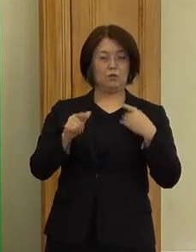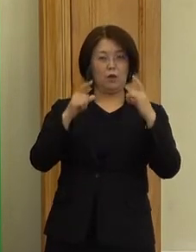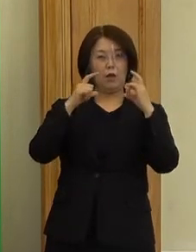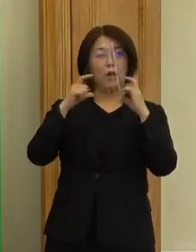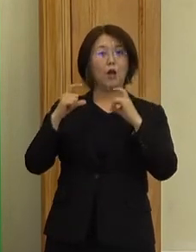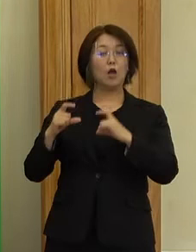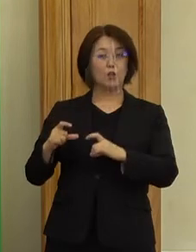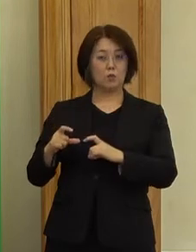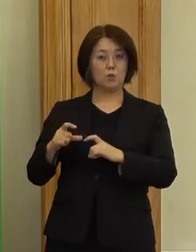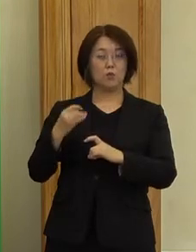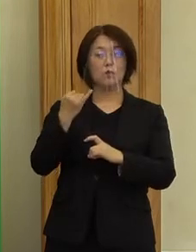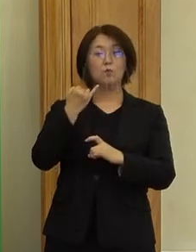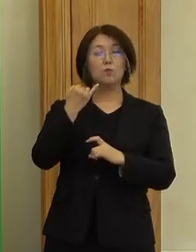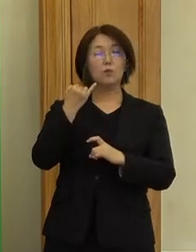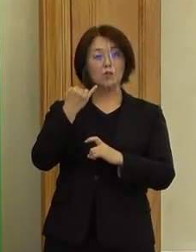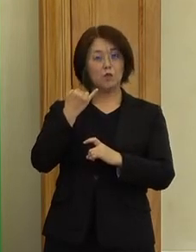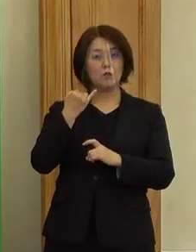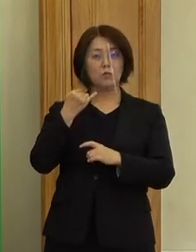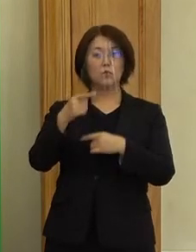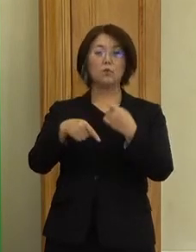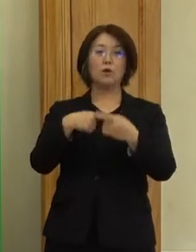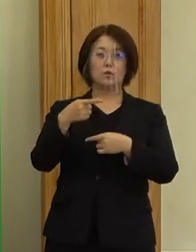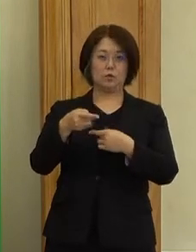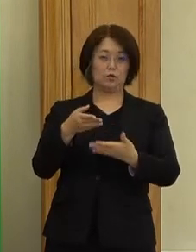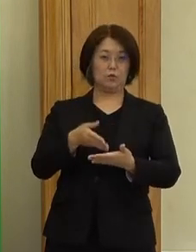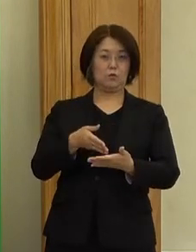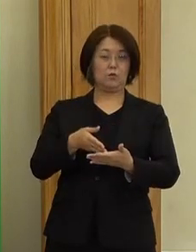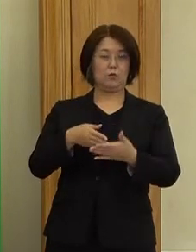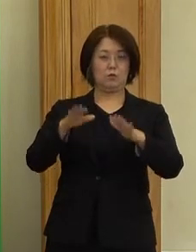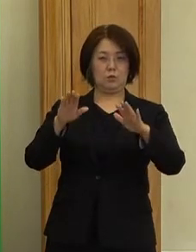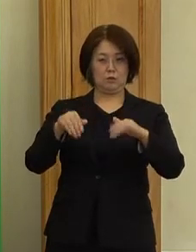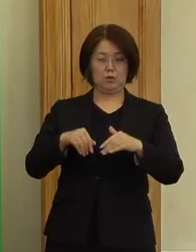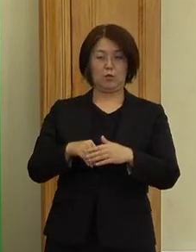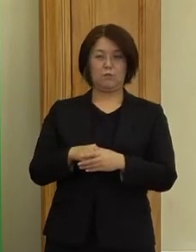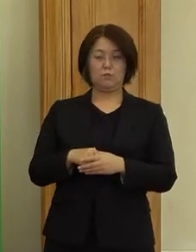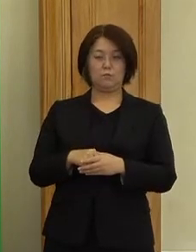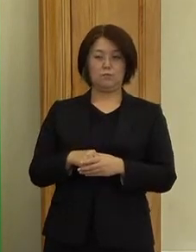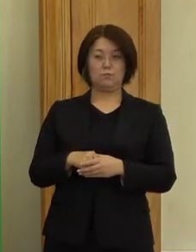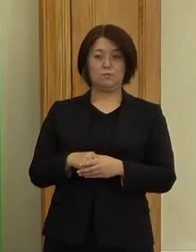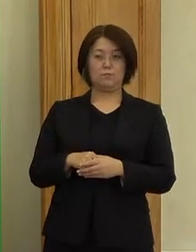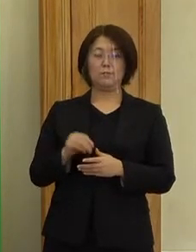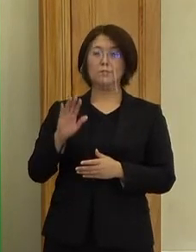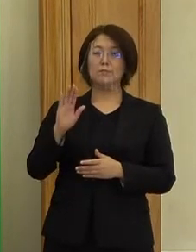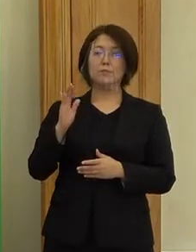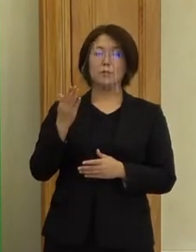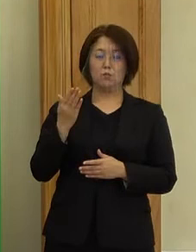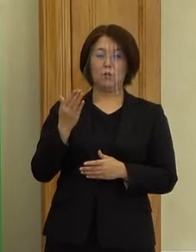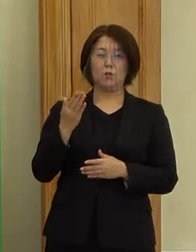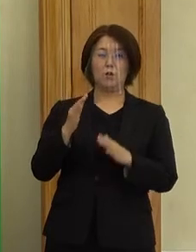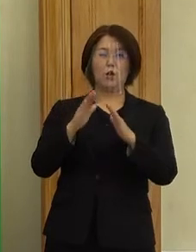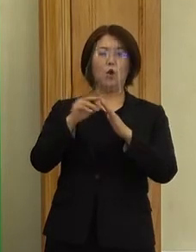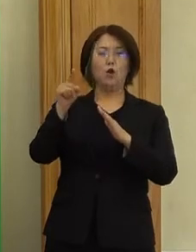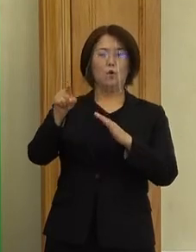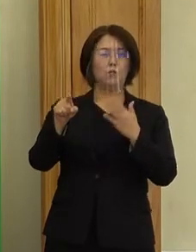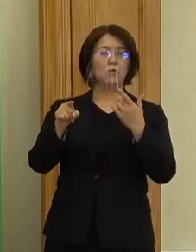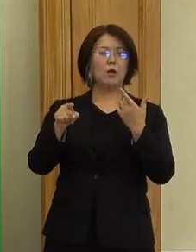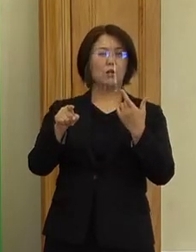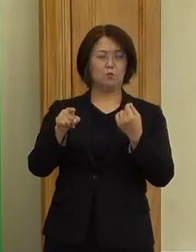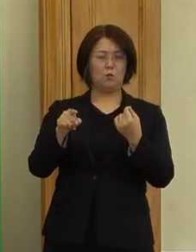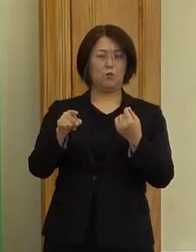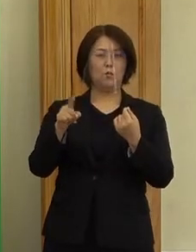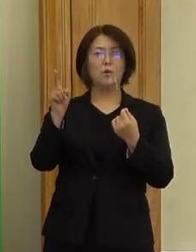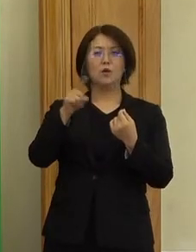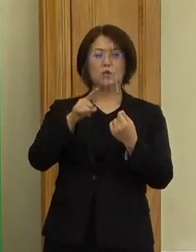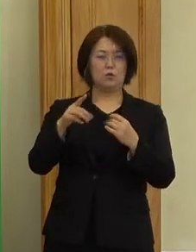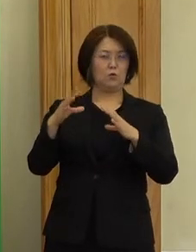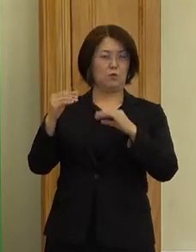してもよろしいですよということは申し上げてきました。ただそれでもですね、やはり屋外でもまた人